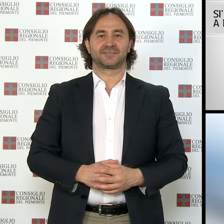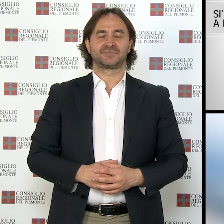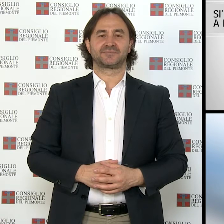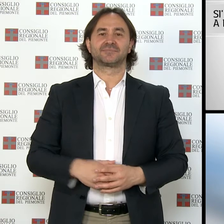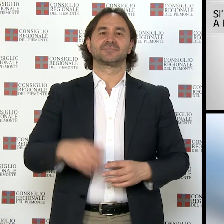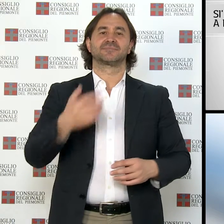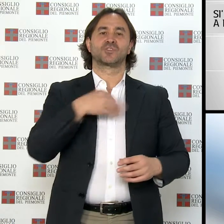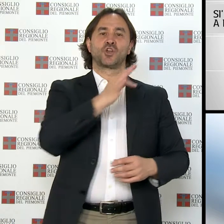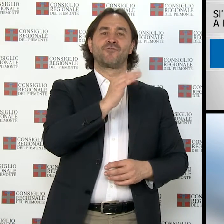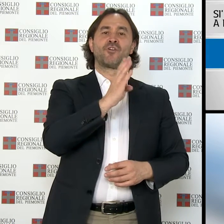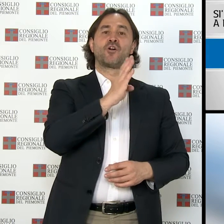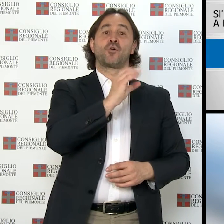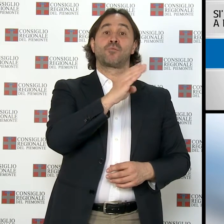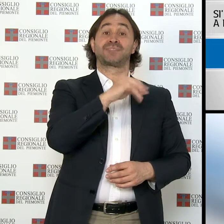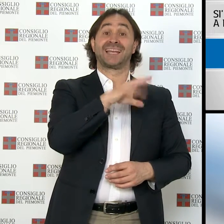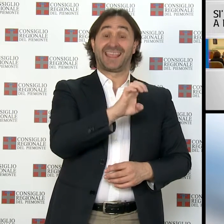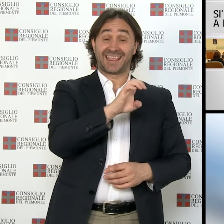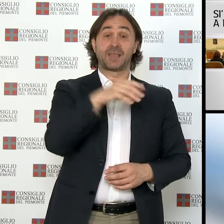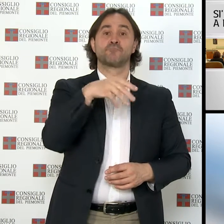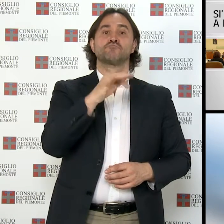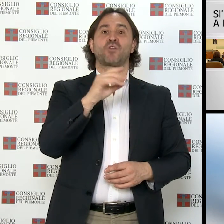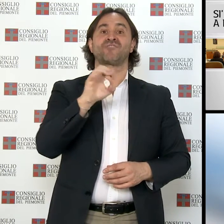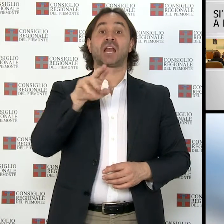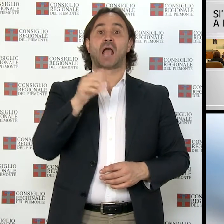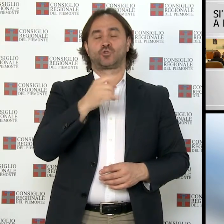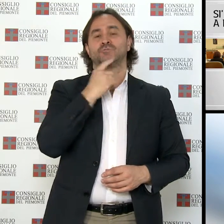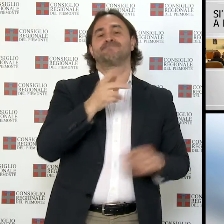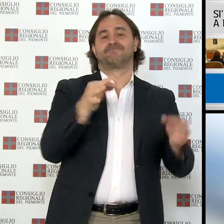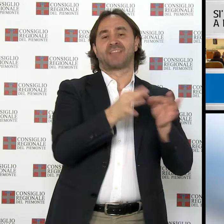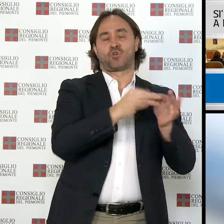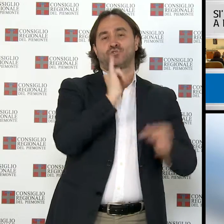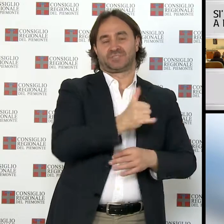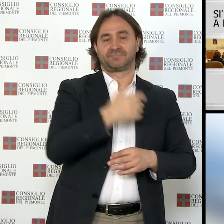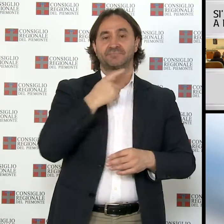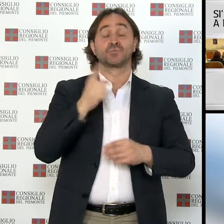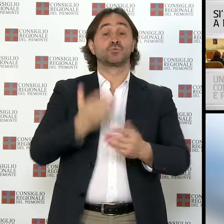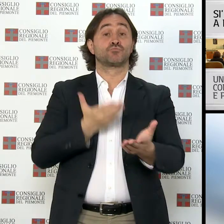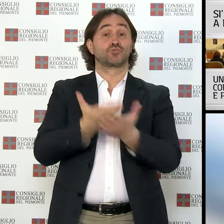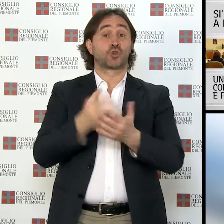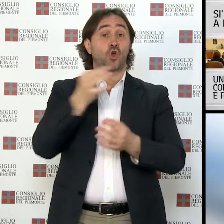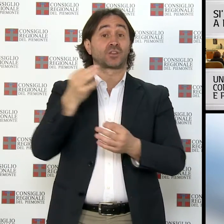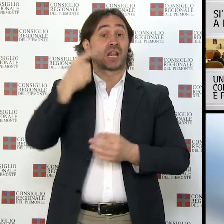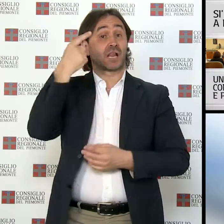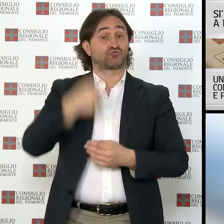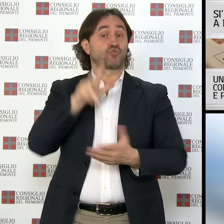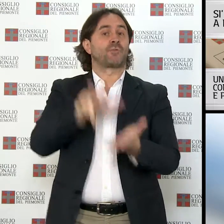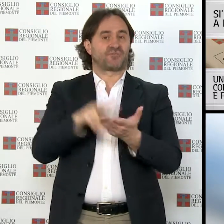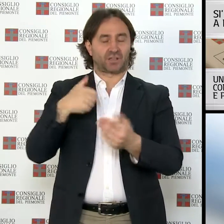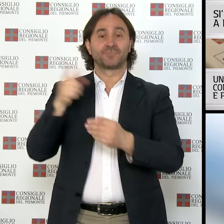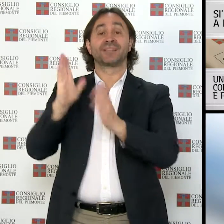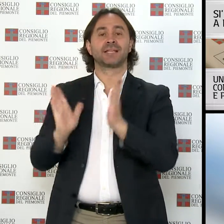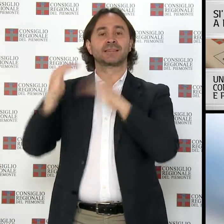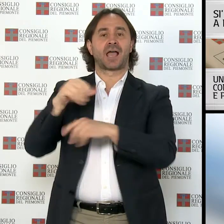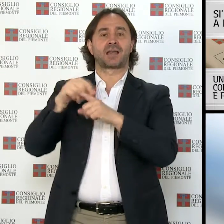Sì a Fubine Monferrato. Le mozioni e gli ordini del giorno approvati. Una targa contro